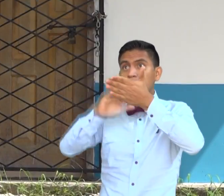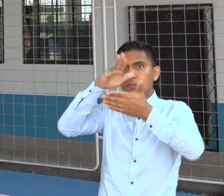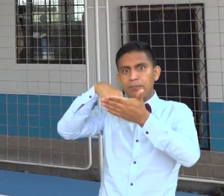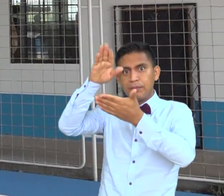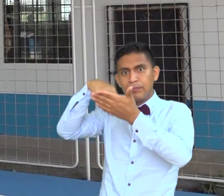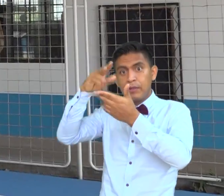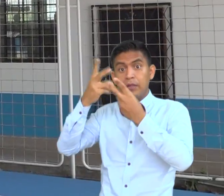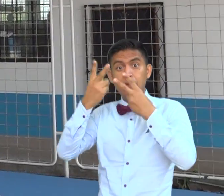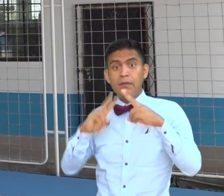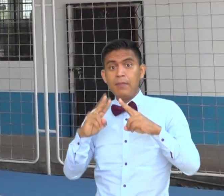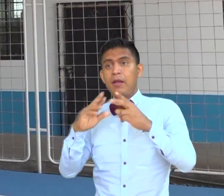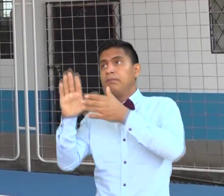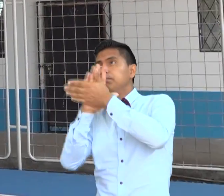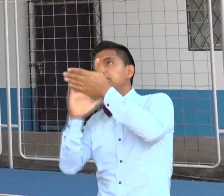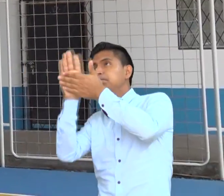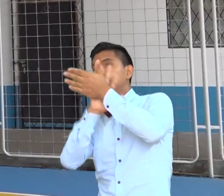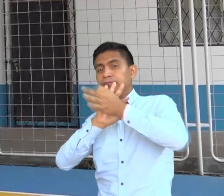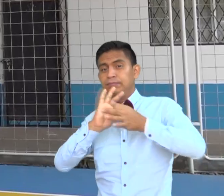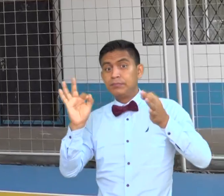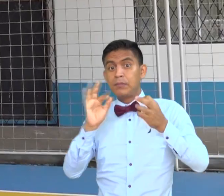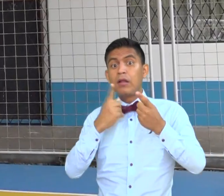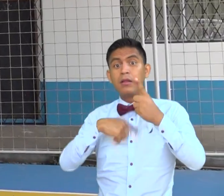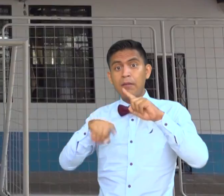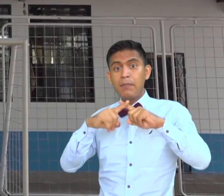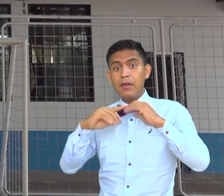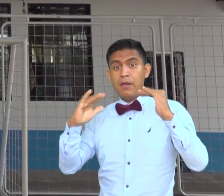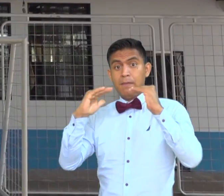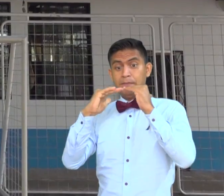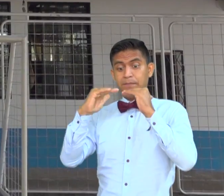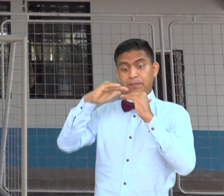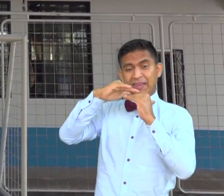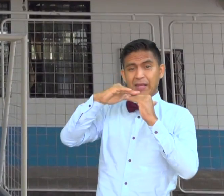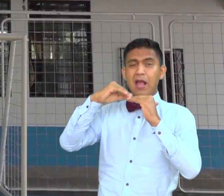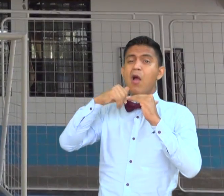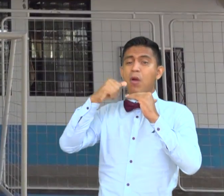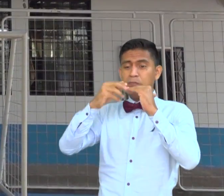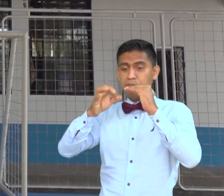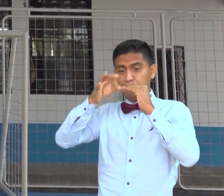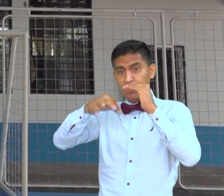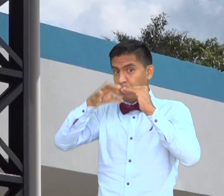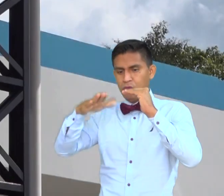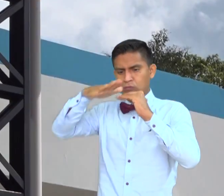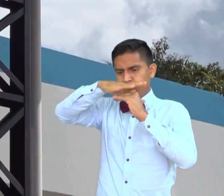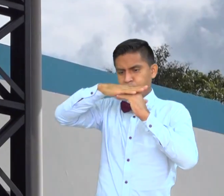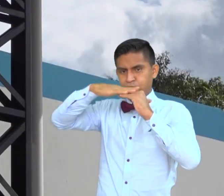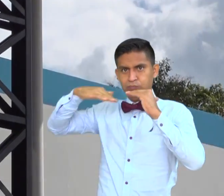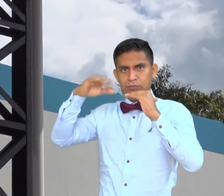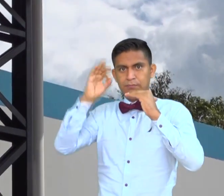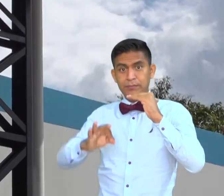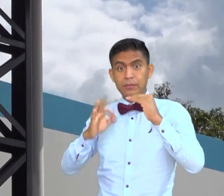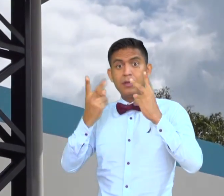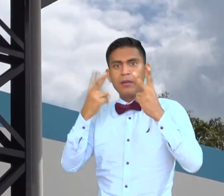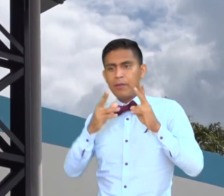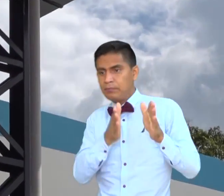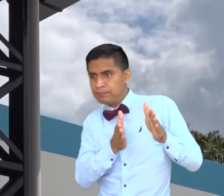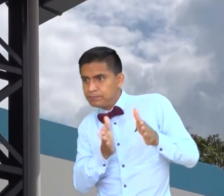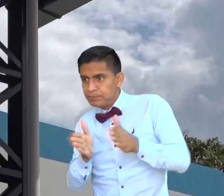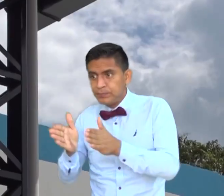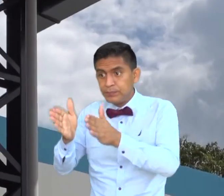pintura, limpieza de paredes exteriores e impermeabilización de la losa, colocación de